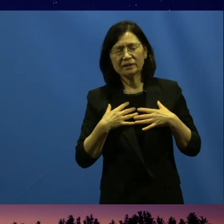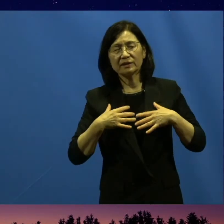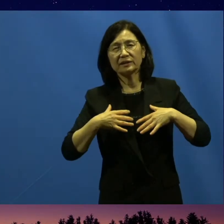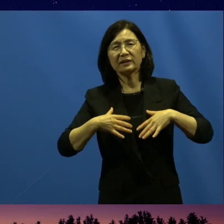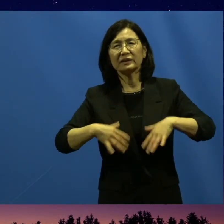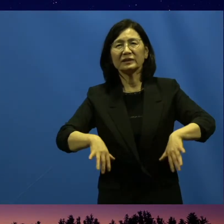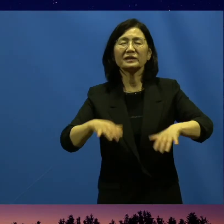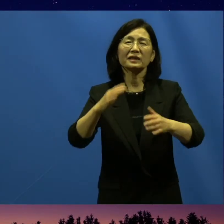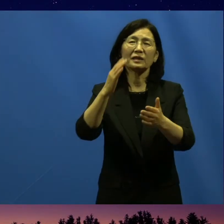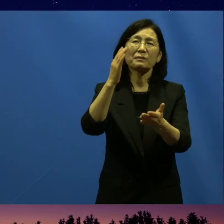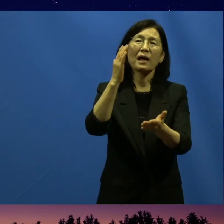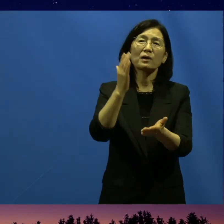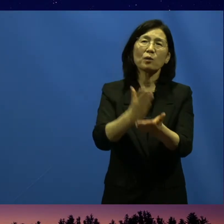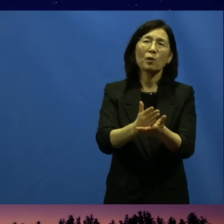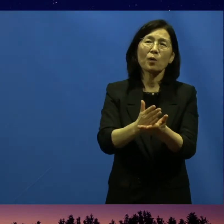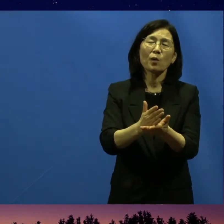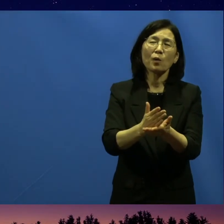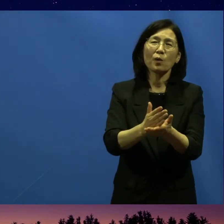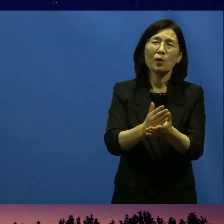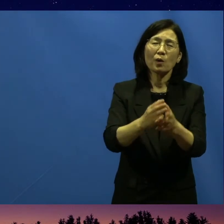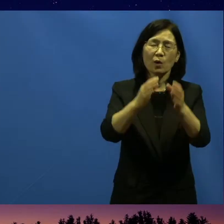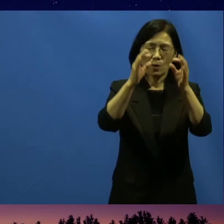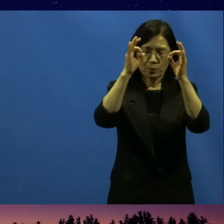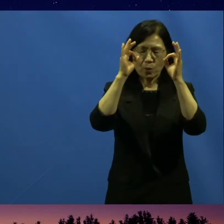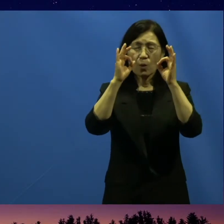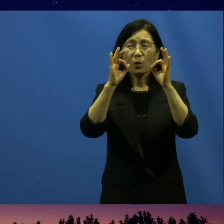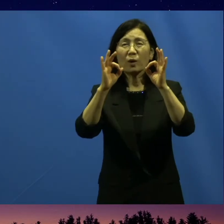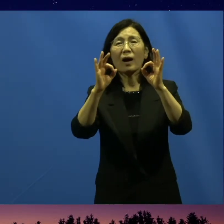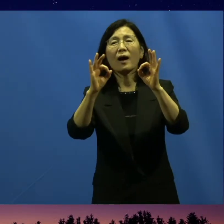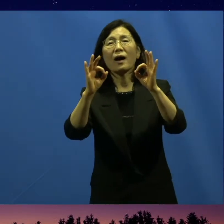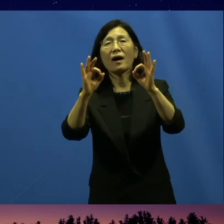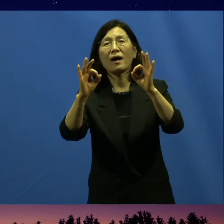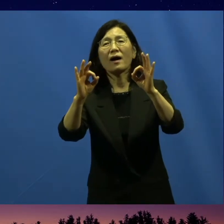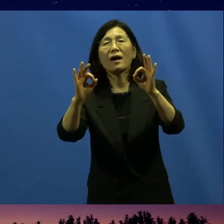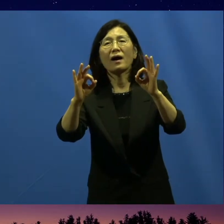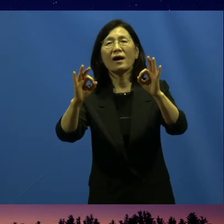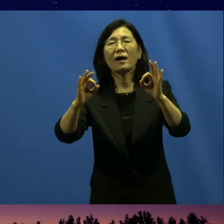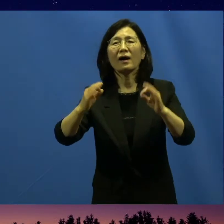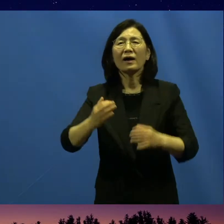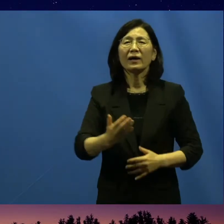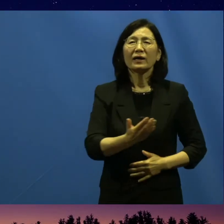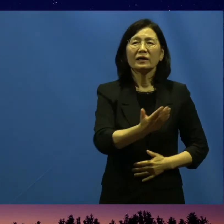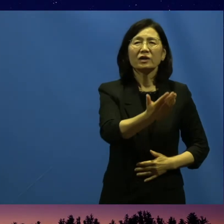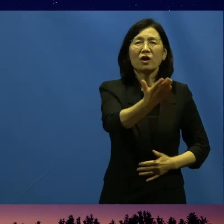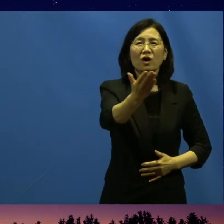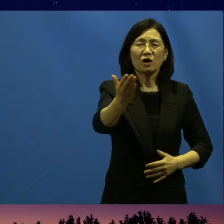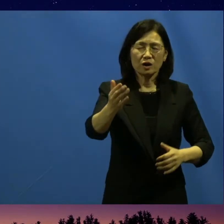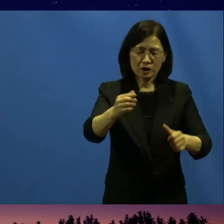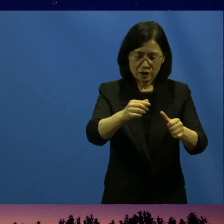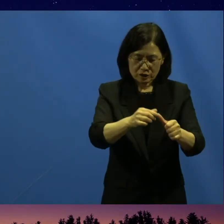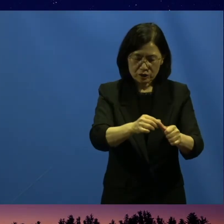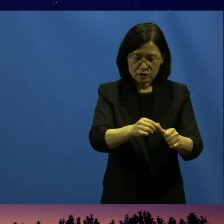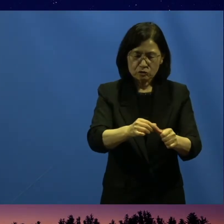너희는 지치지 말고 보라